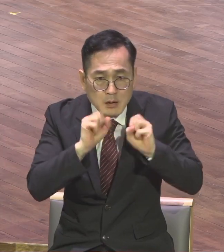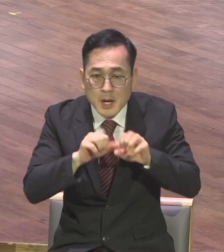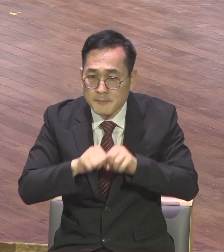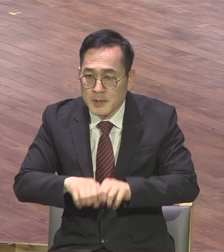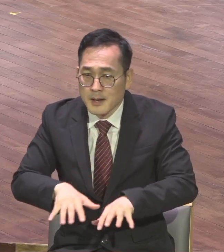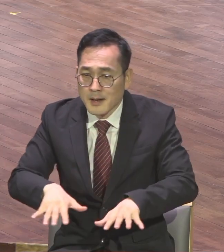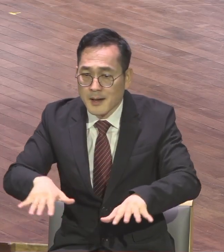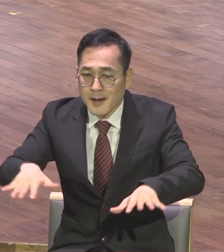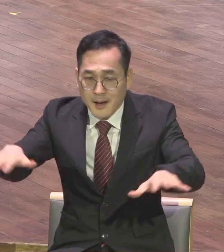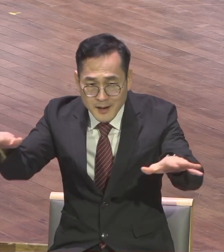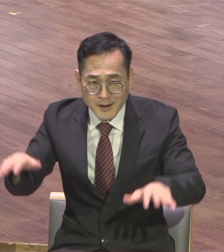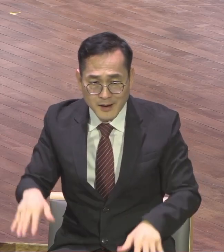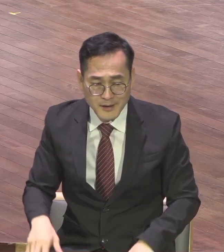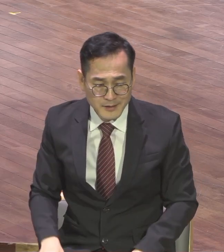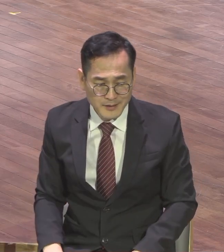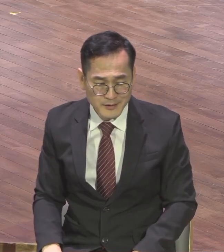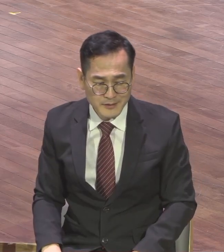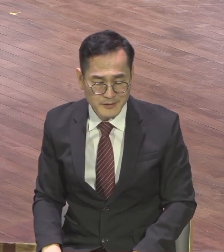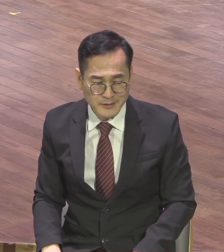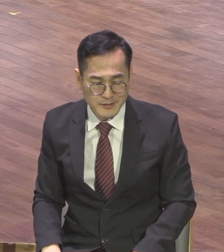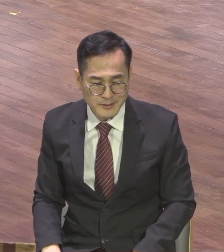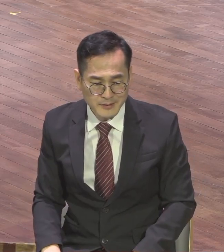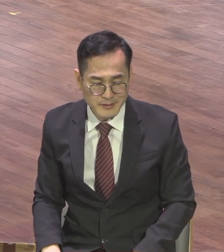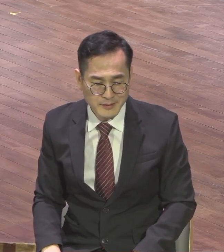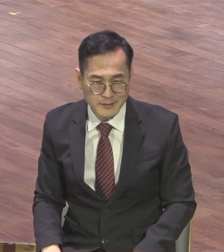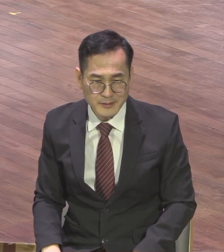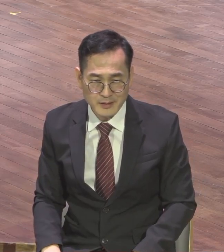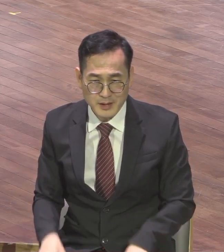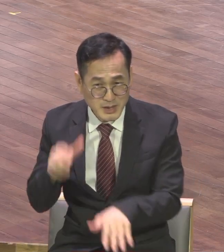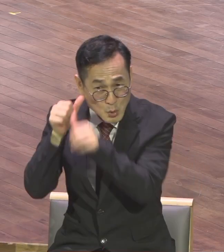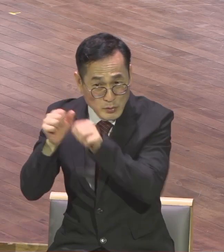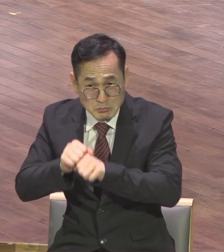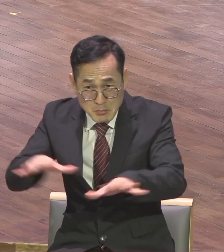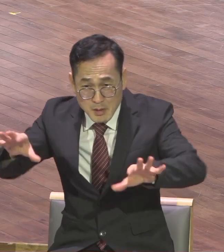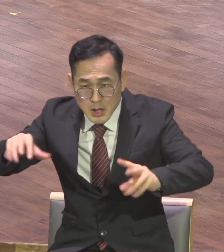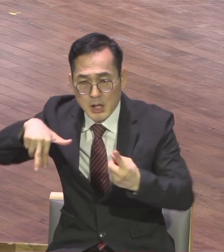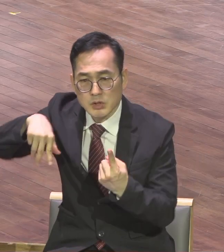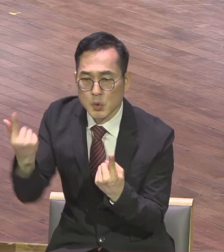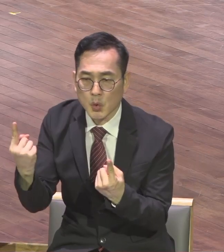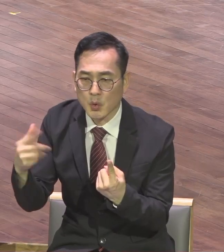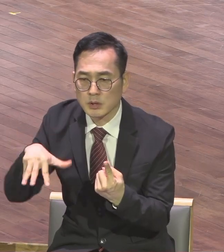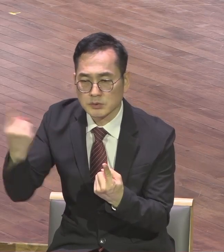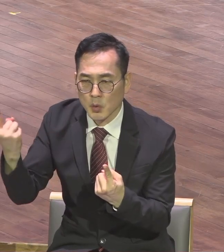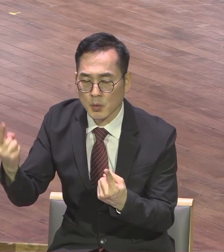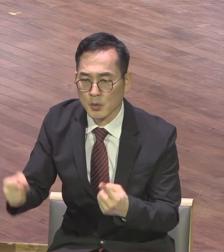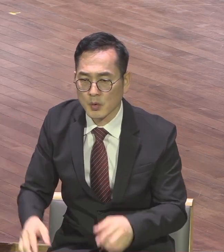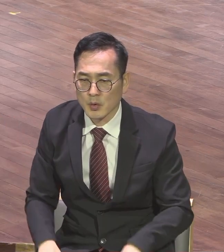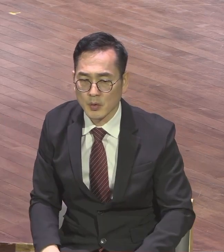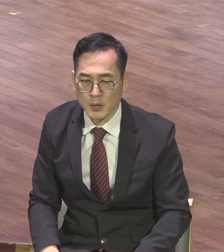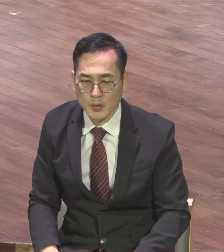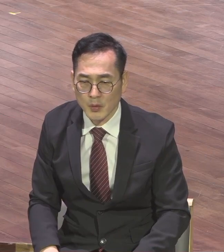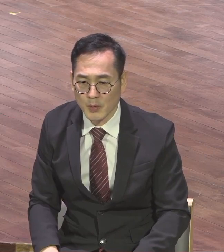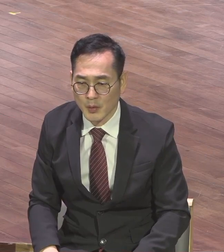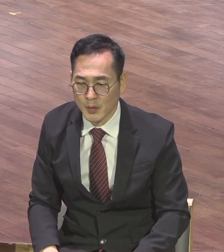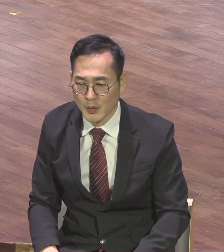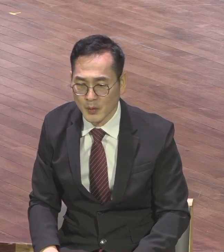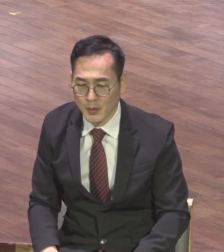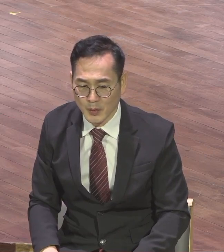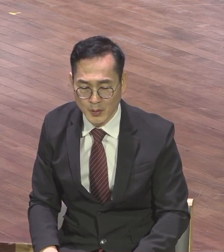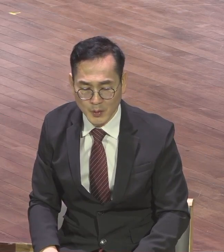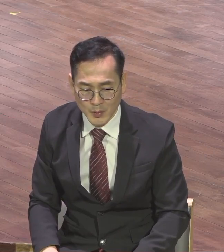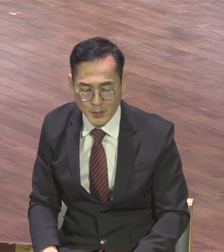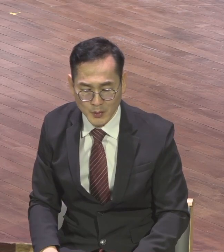지역에 살리내니까 복음을 막 증거하니까 이 소문이 확 나가지고 각 처에 퍼졌다. 너희들이 지금 현재 하고 있는 이